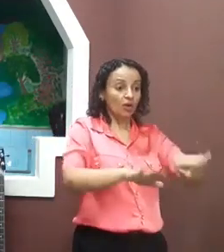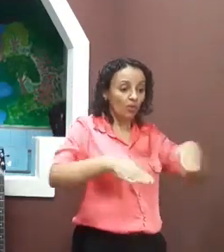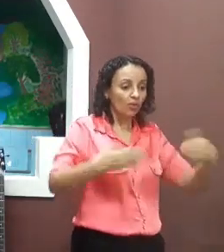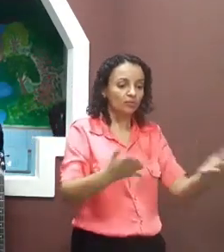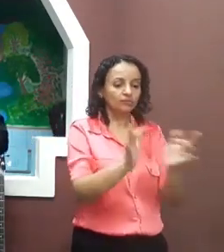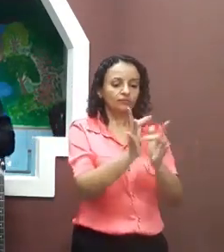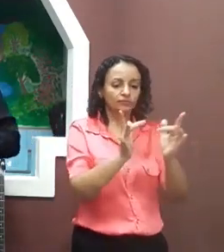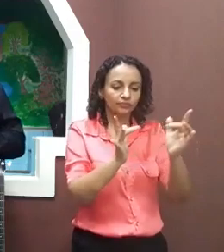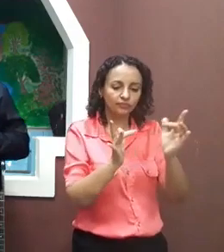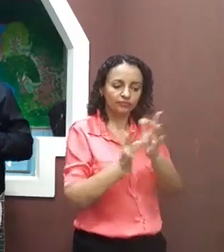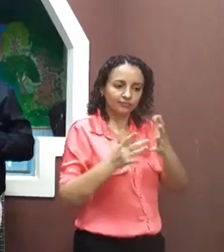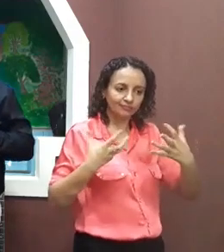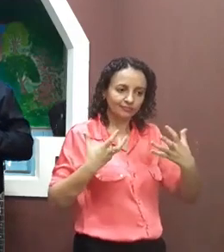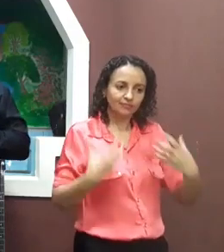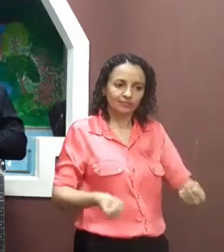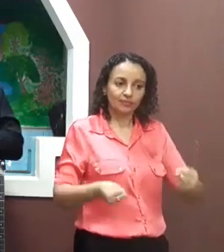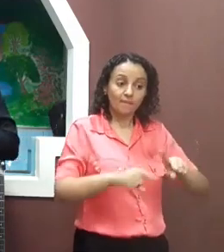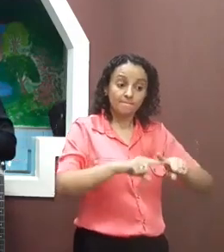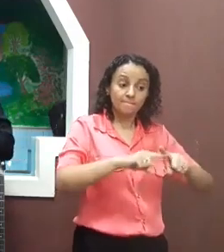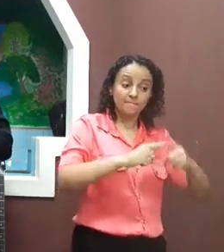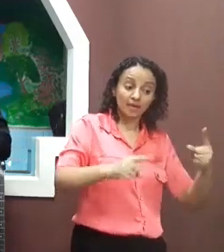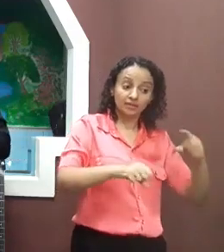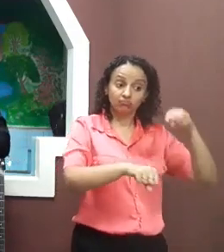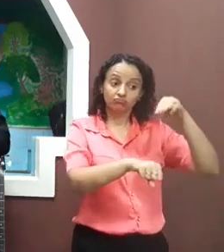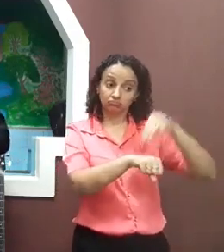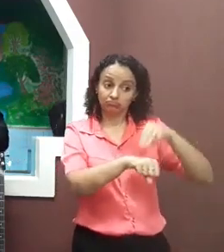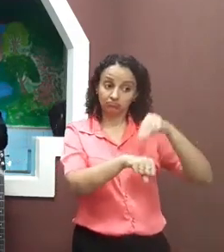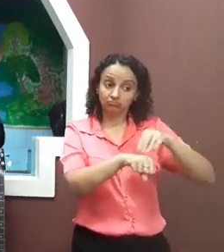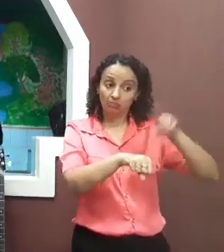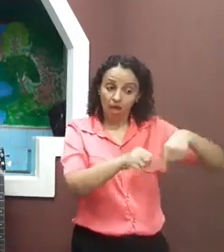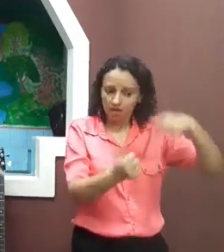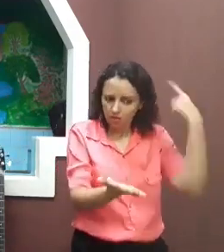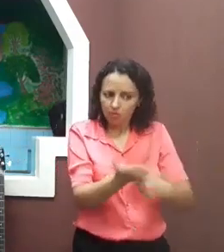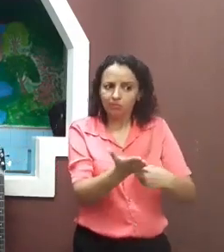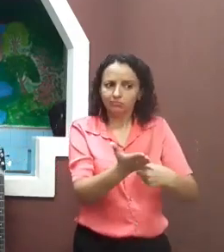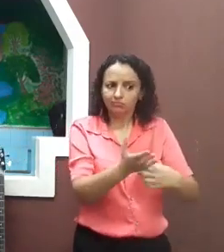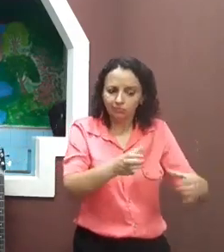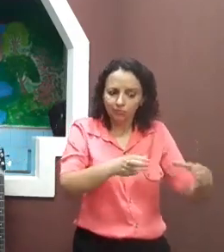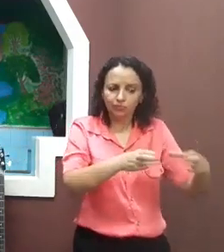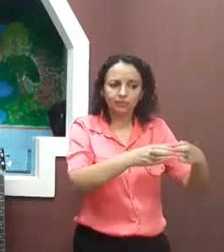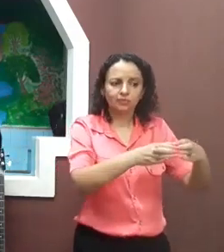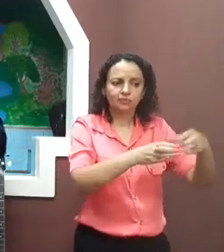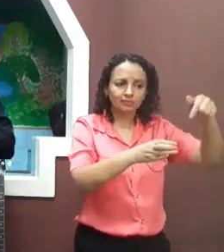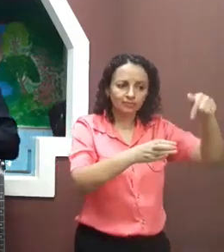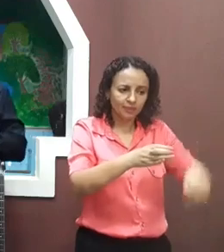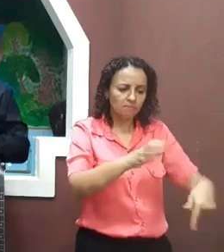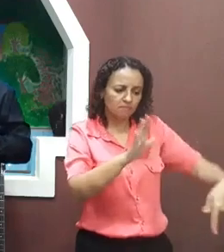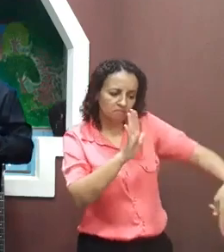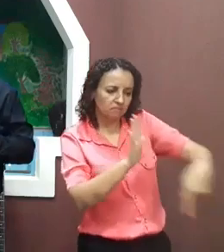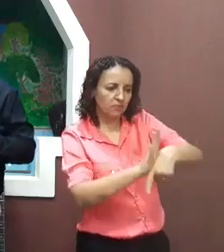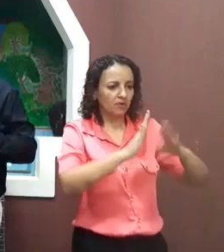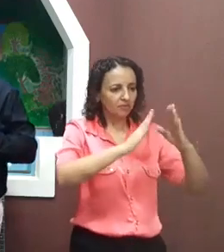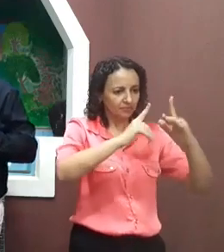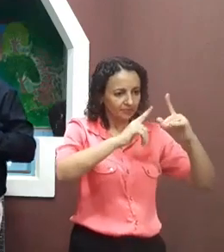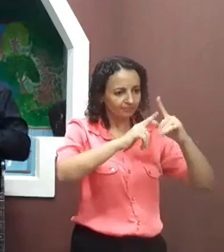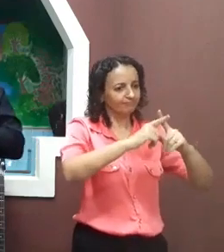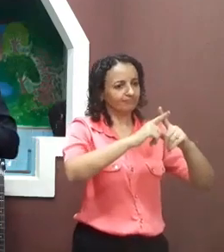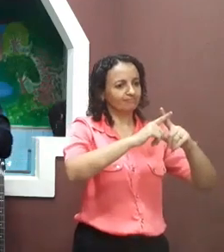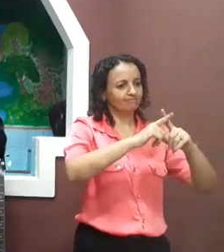torna membro de uma igreja ao se comprometer com um grupo específico de